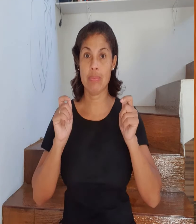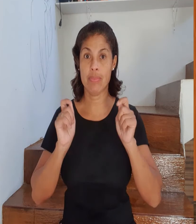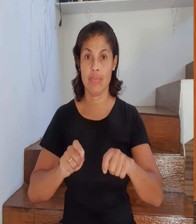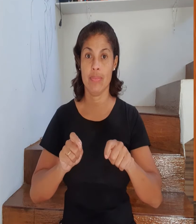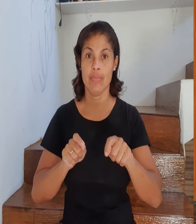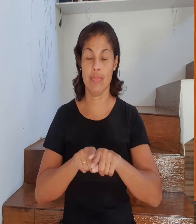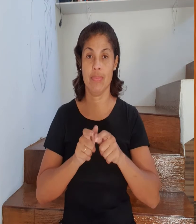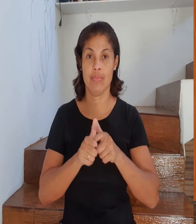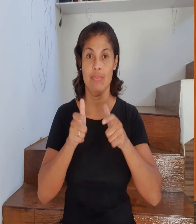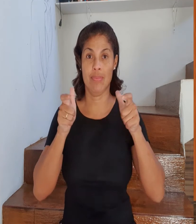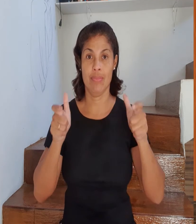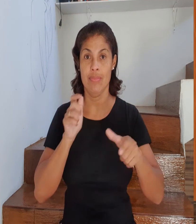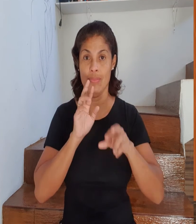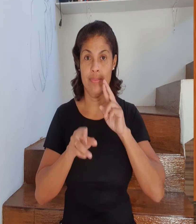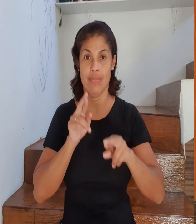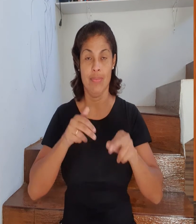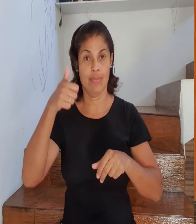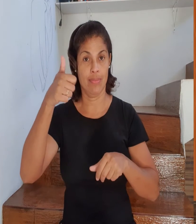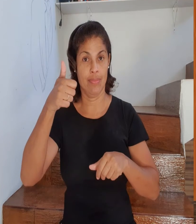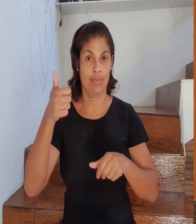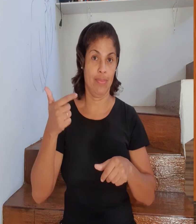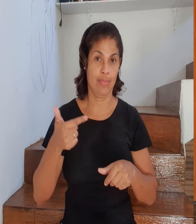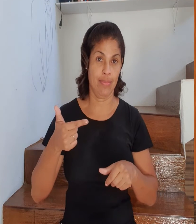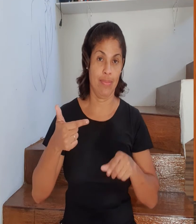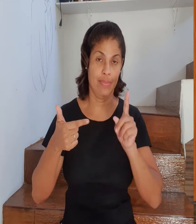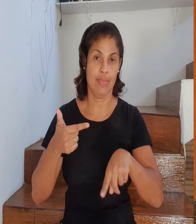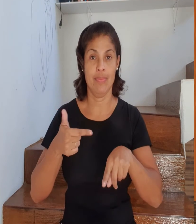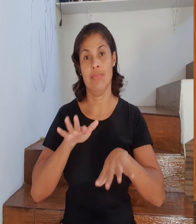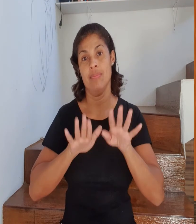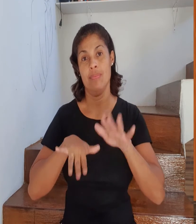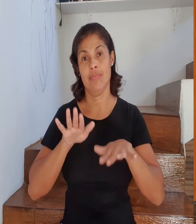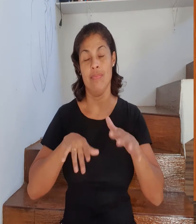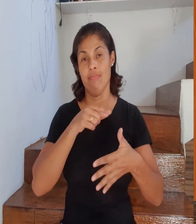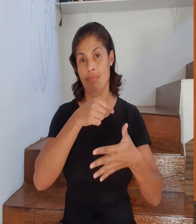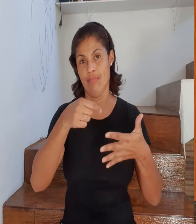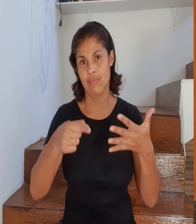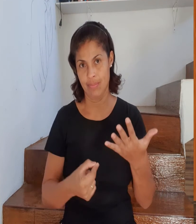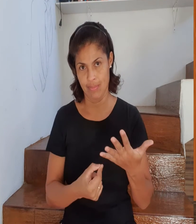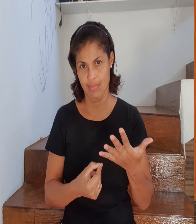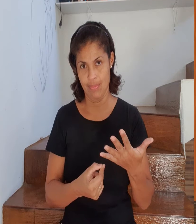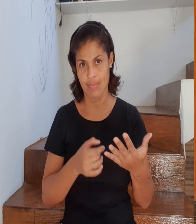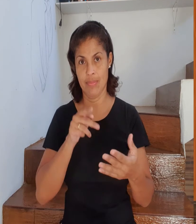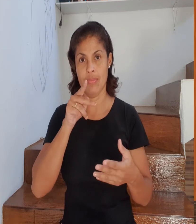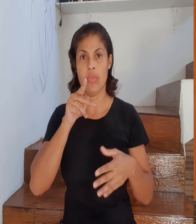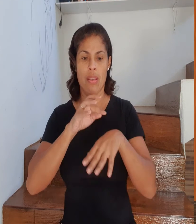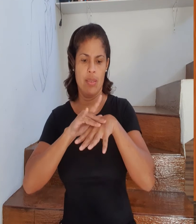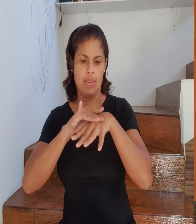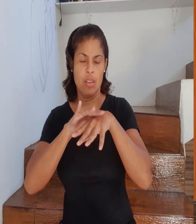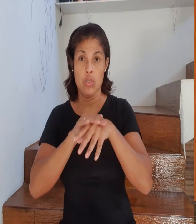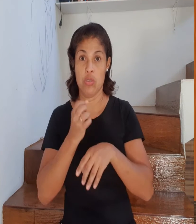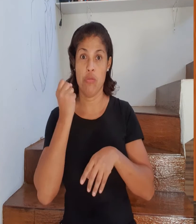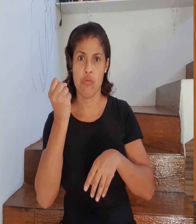A efetividade e a intensidade das respostas primária e secundária dependem de vários fatores, como